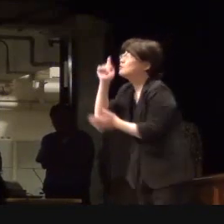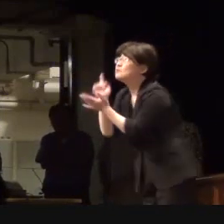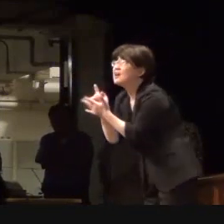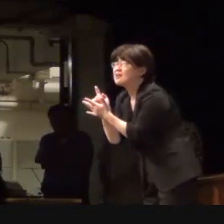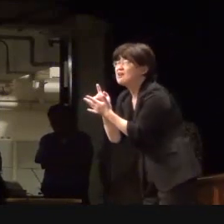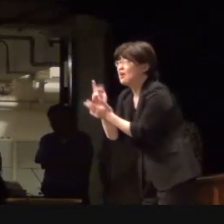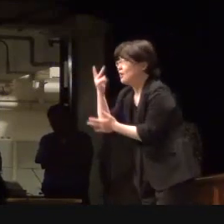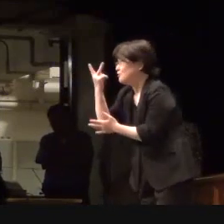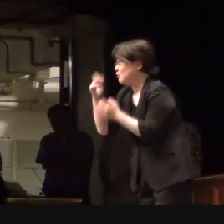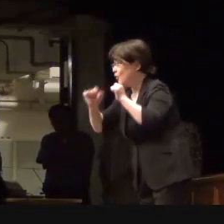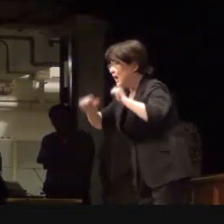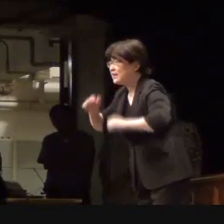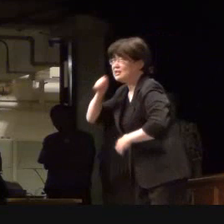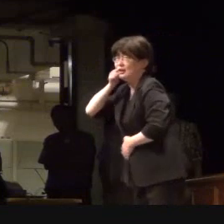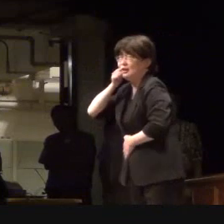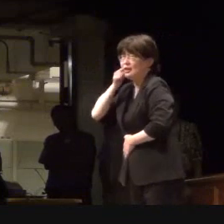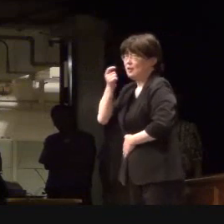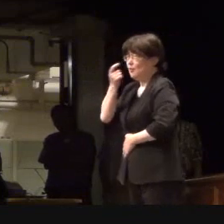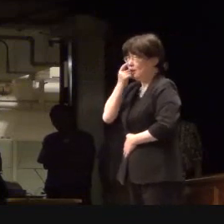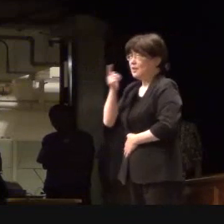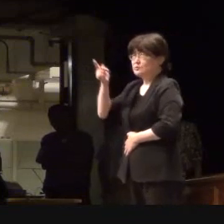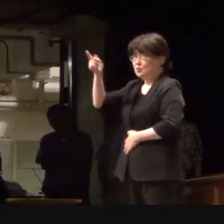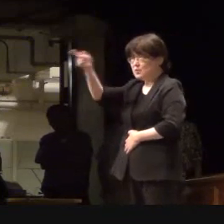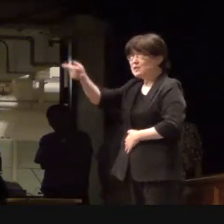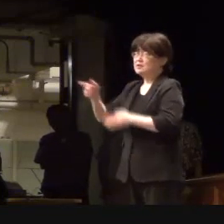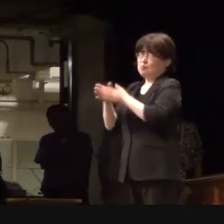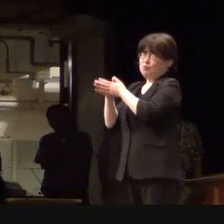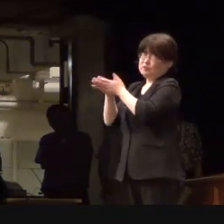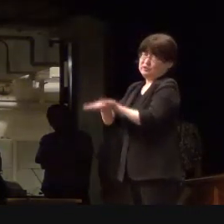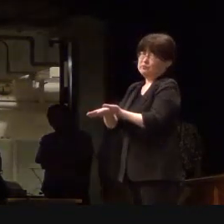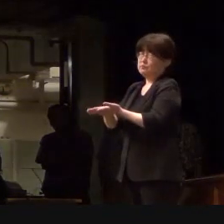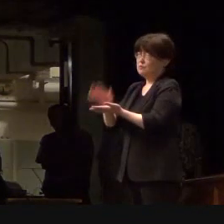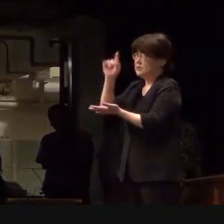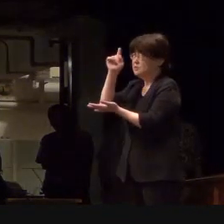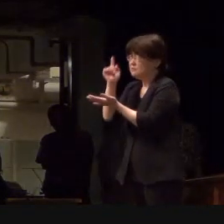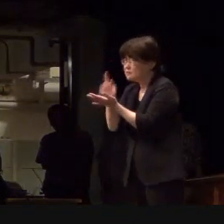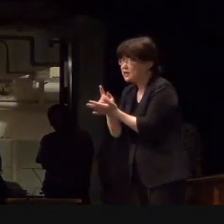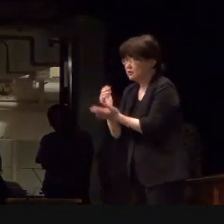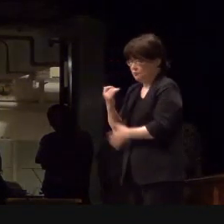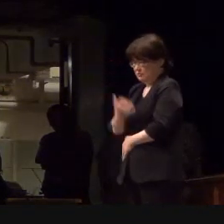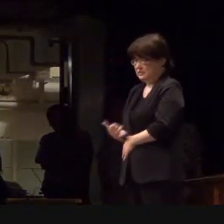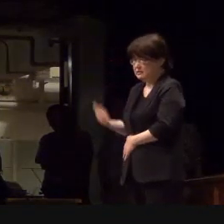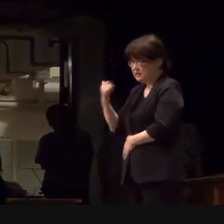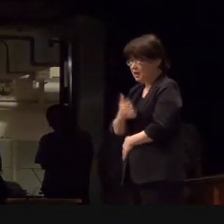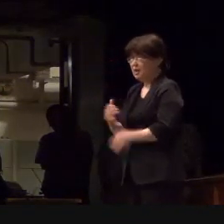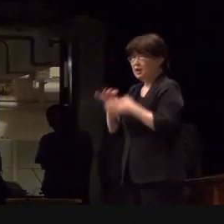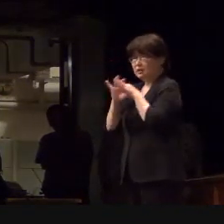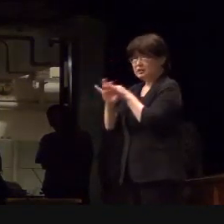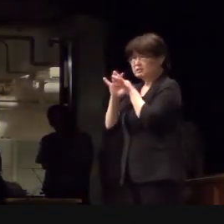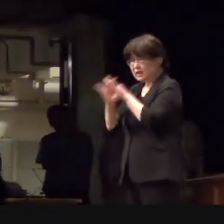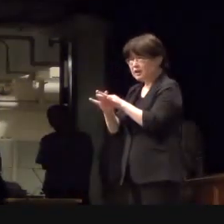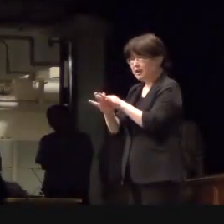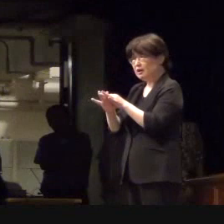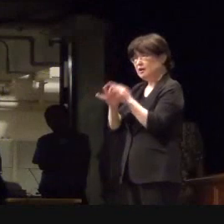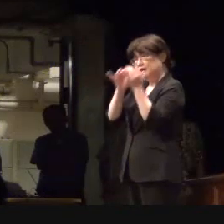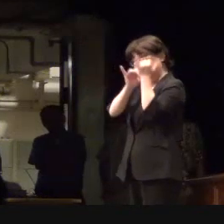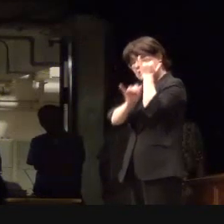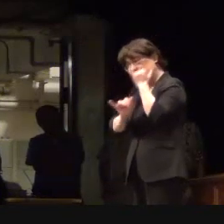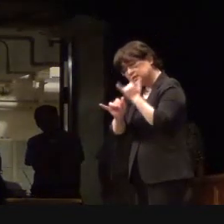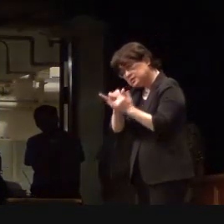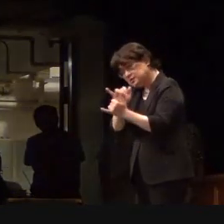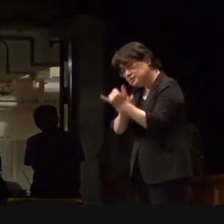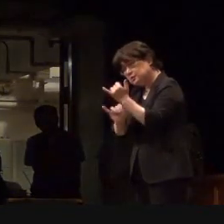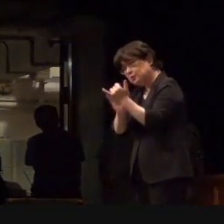きりです。皆さんも私も死ぬし皆さんも死ぬ、そのたった一度の人生ですから、 歴史と事実